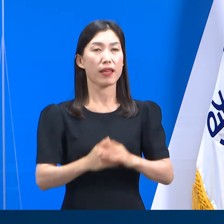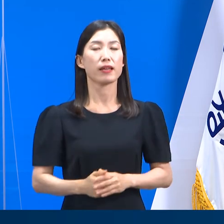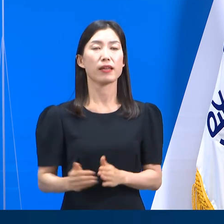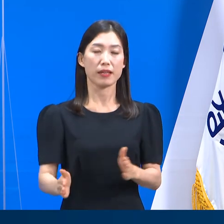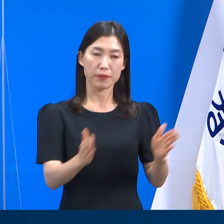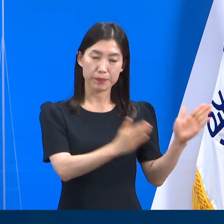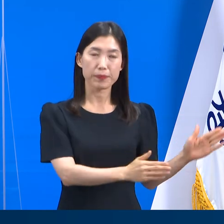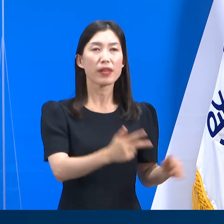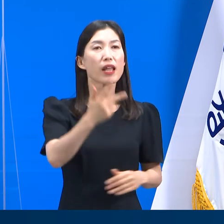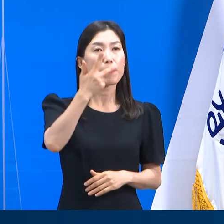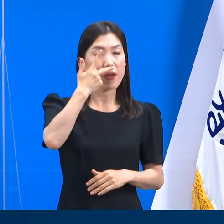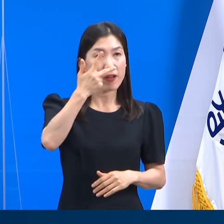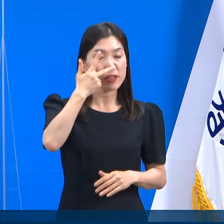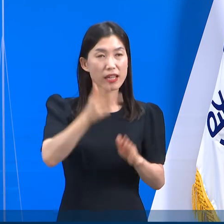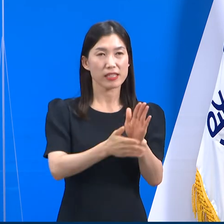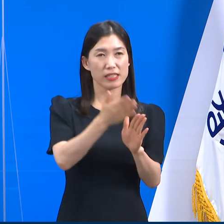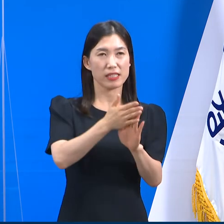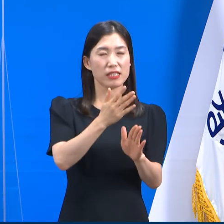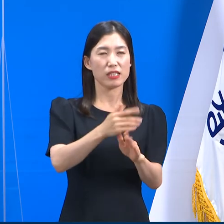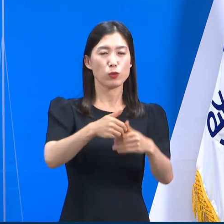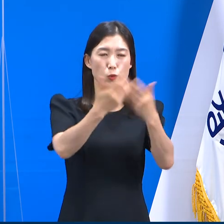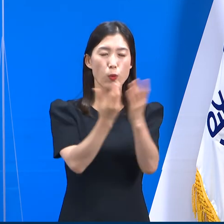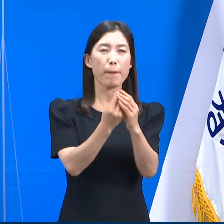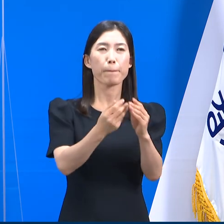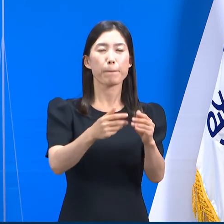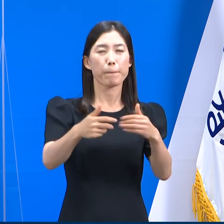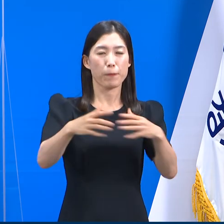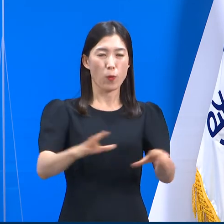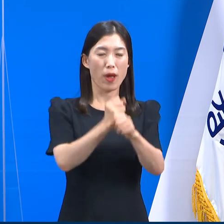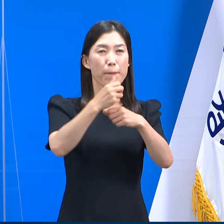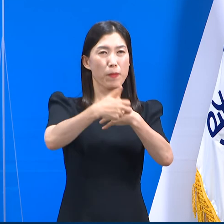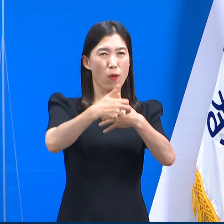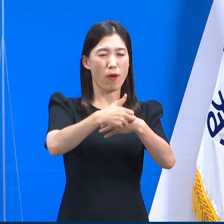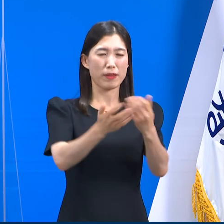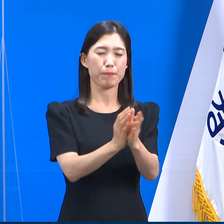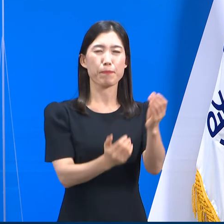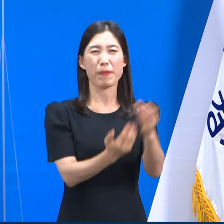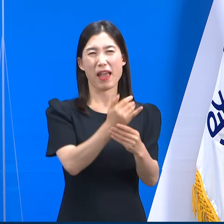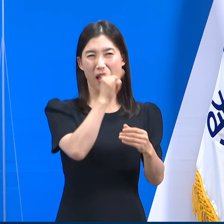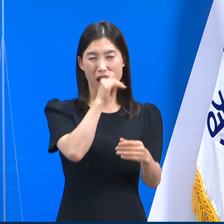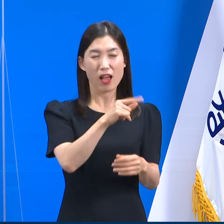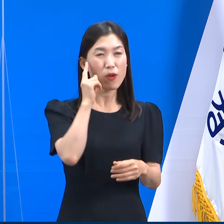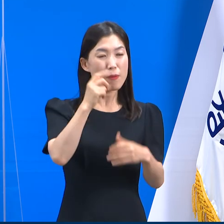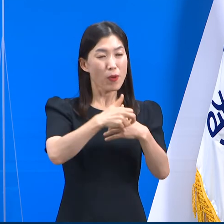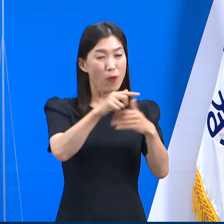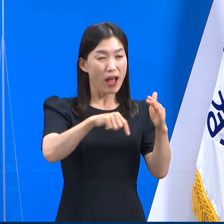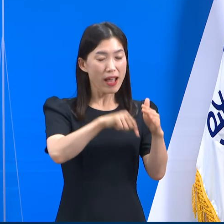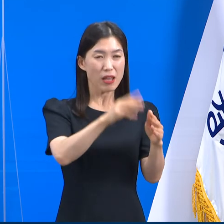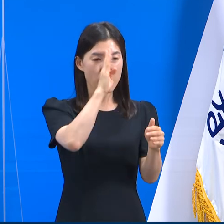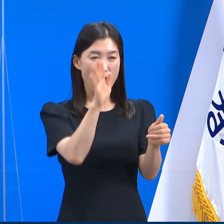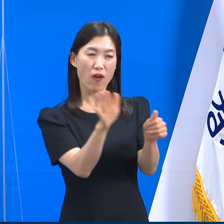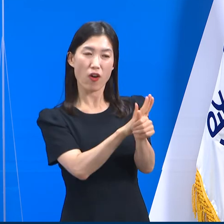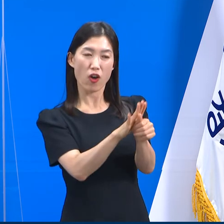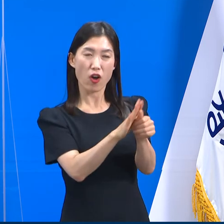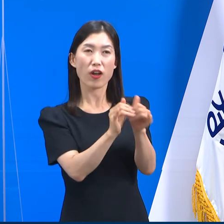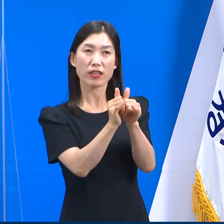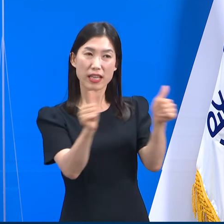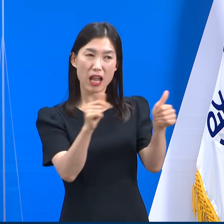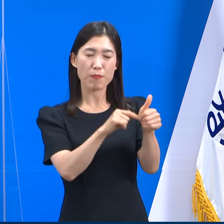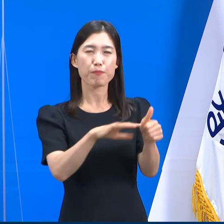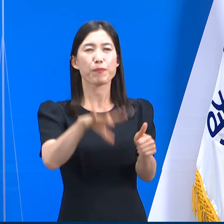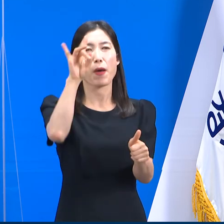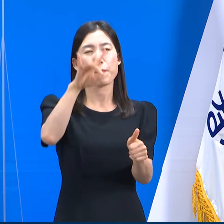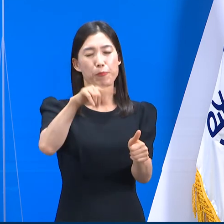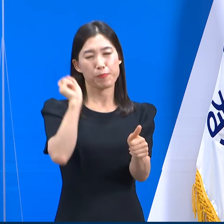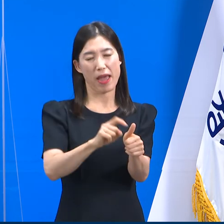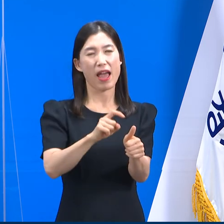다음은 평택시 종합병원 관련 집단 감염 사례입니다. 지난 15일 해당 병원 간병인이 한 명이 최초 확진 판정을